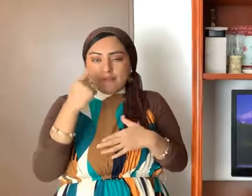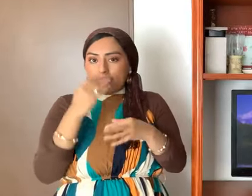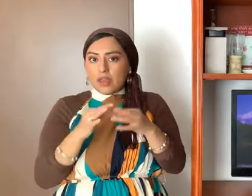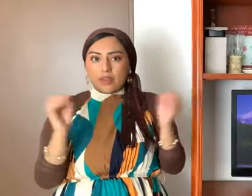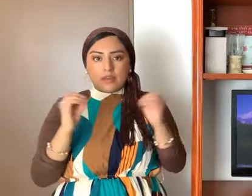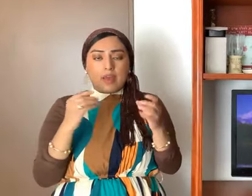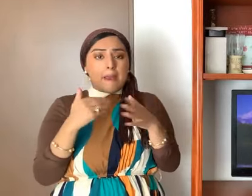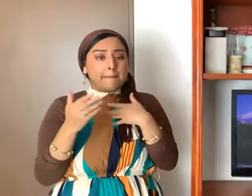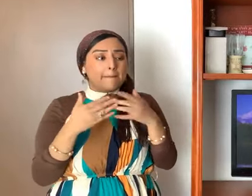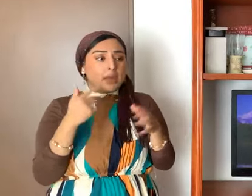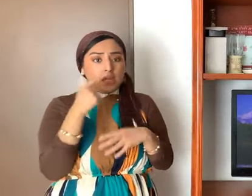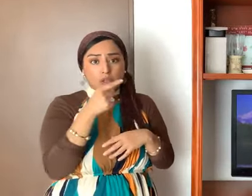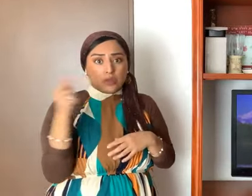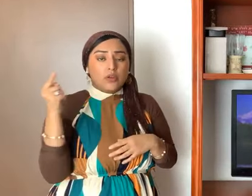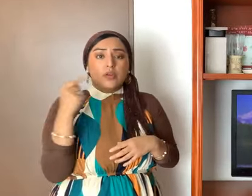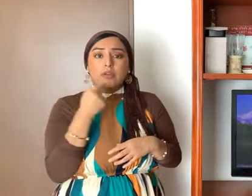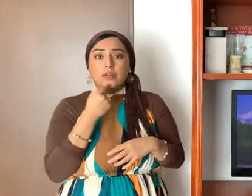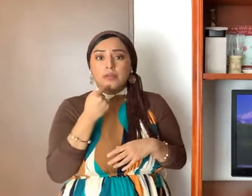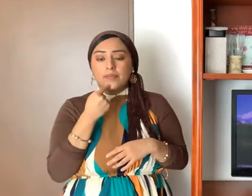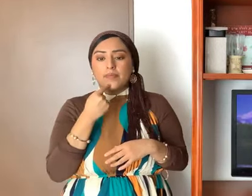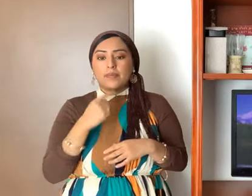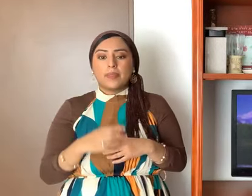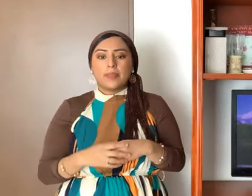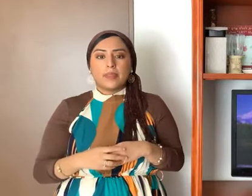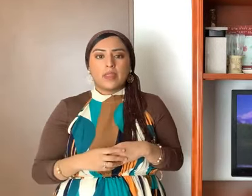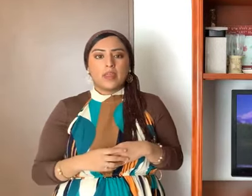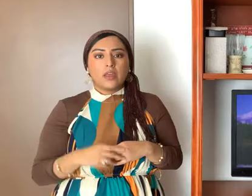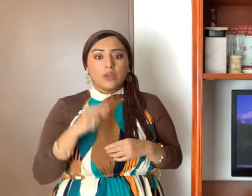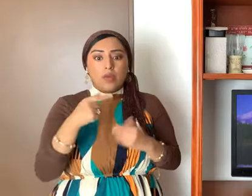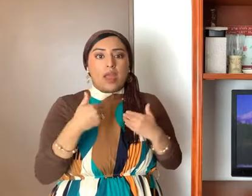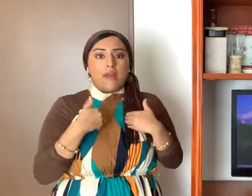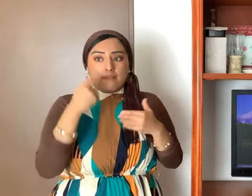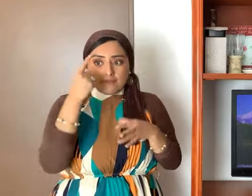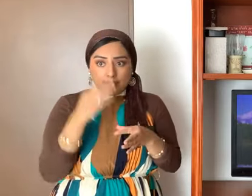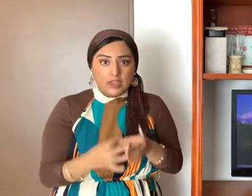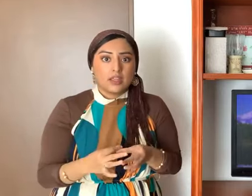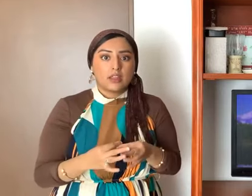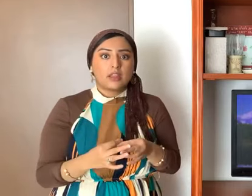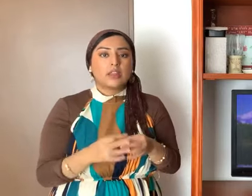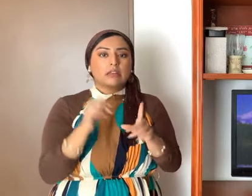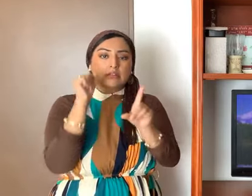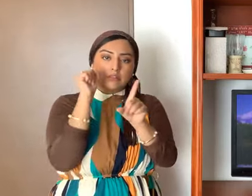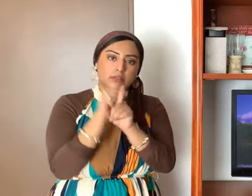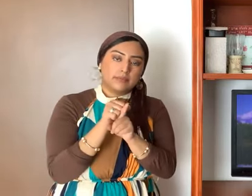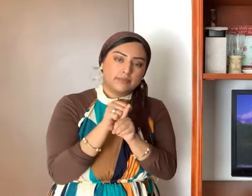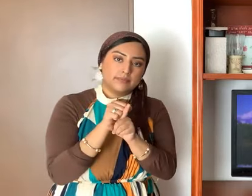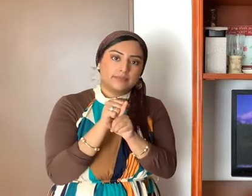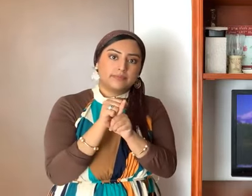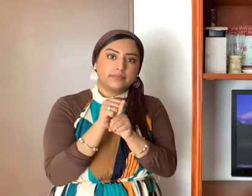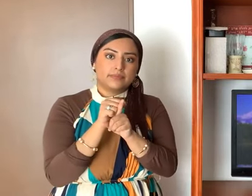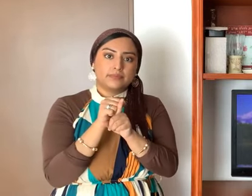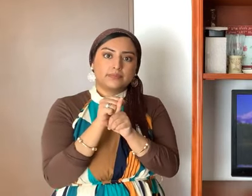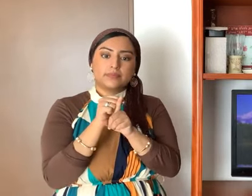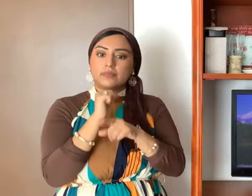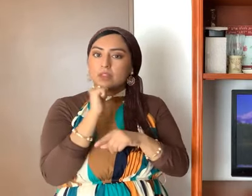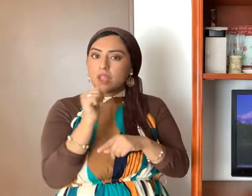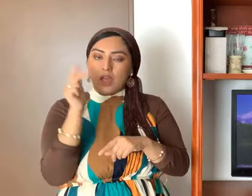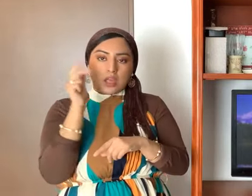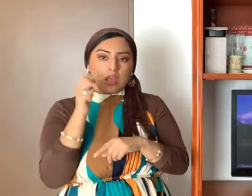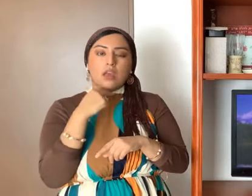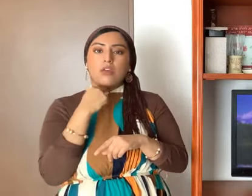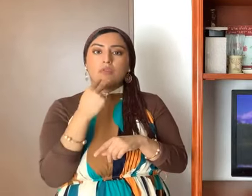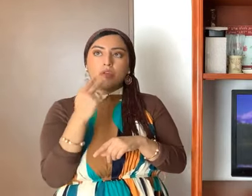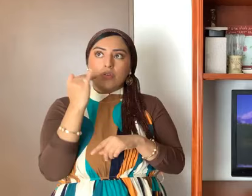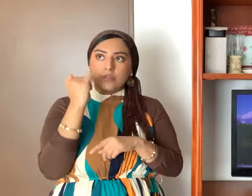Aunque tú digas, con mucho respeto lo digo, que tienes fe, te estás engañando. No has oído la voz